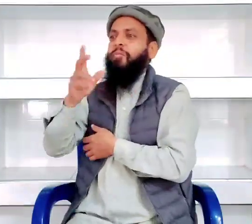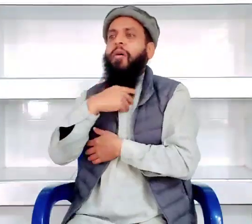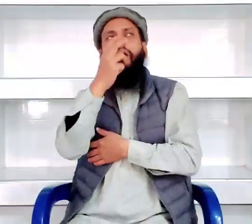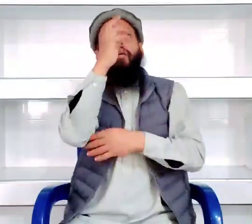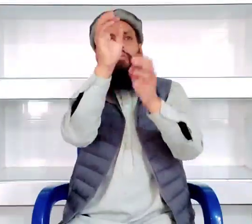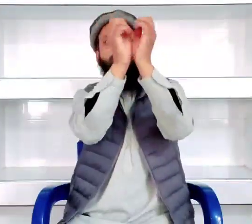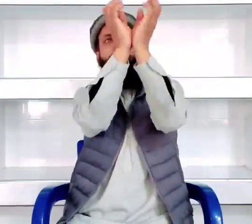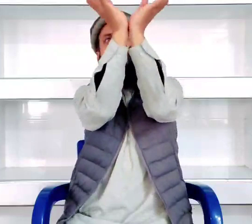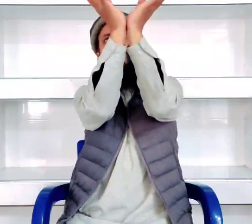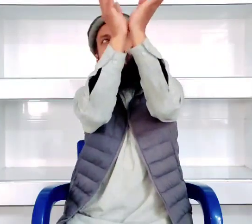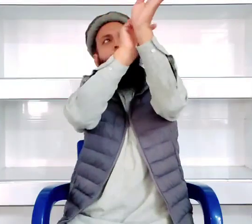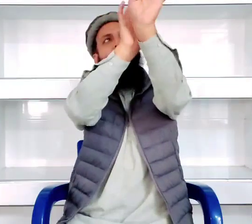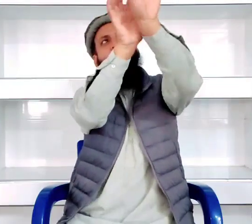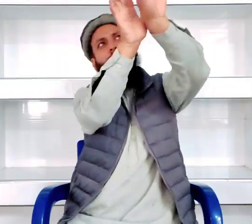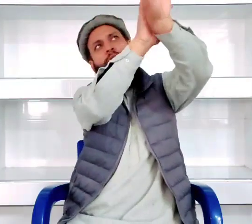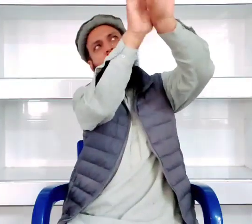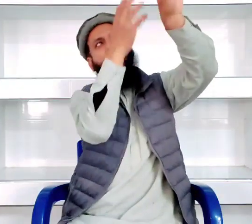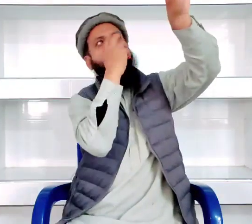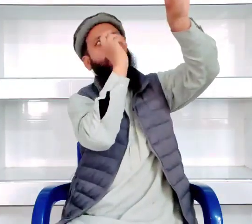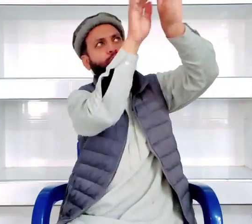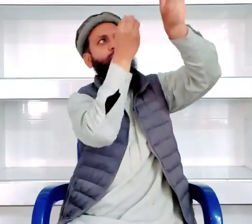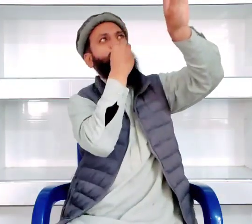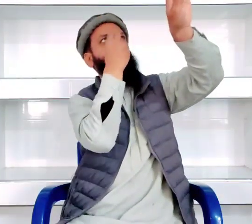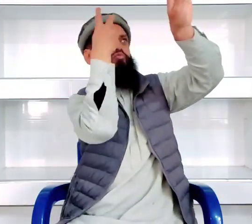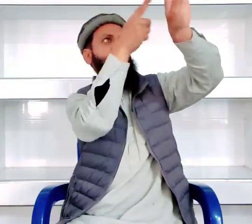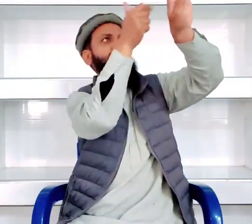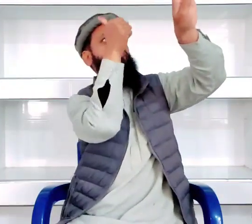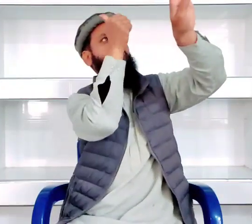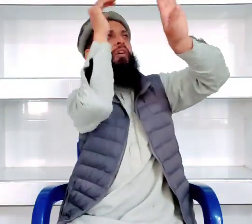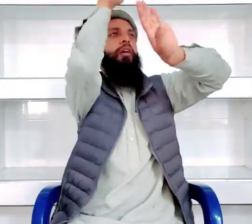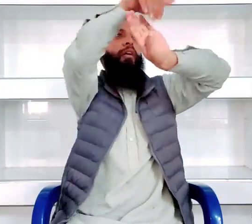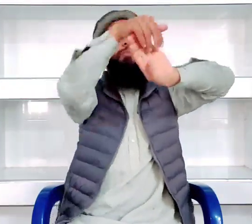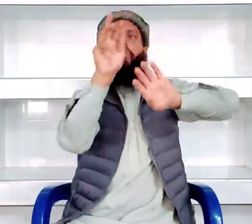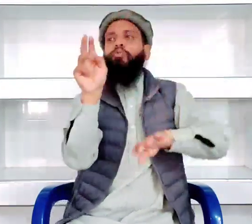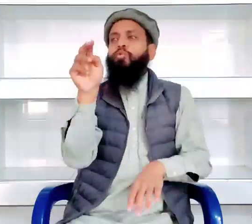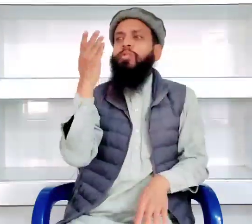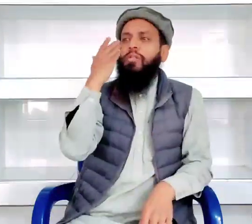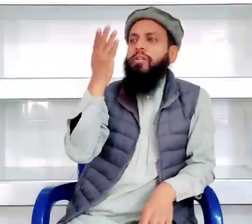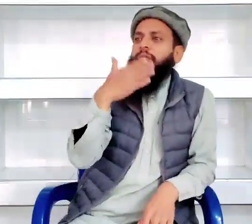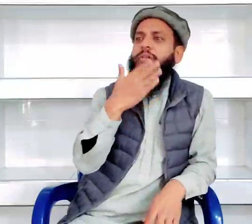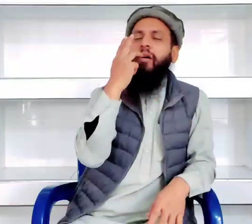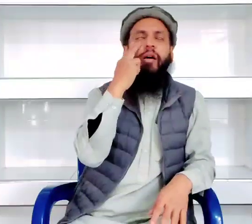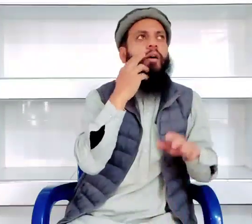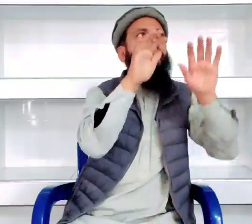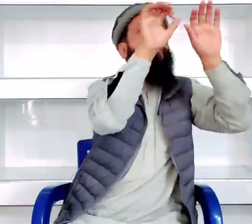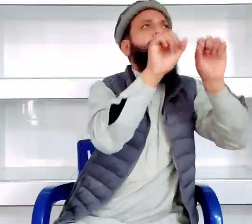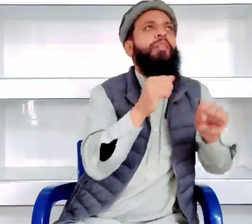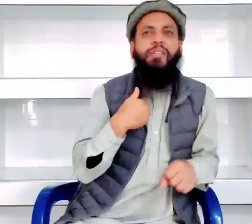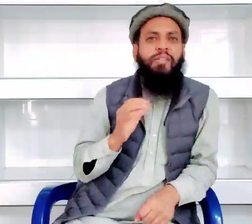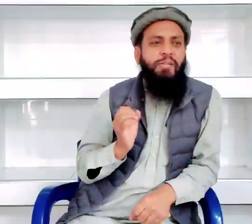والے نو نقصان ہوے گا تو نبی صلی اللہ علیہ وسلم نے اس واسطے نو منع فرمایا اور اسے طرح میرے محبوب پیغمبر جناب محمد